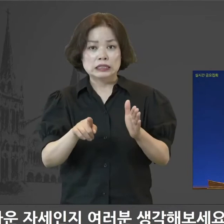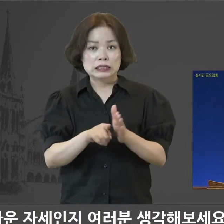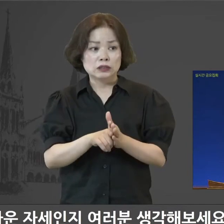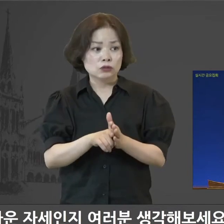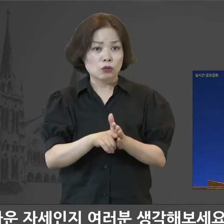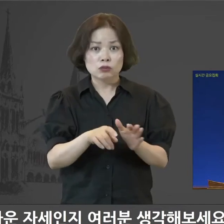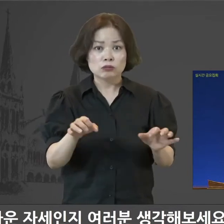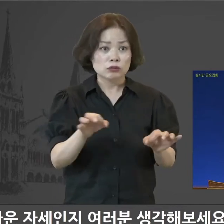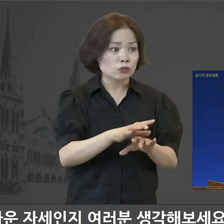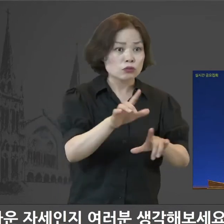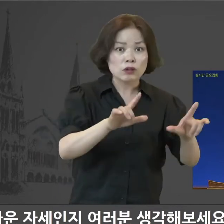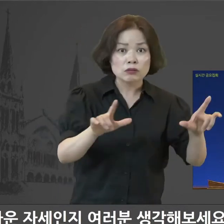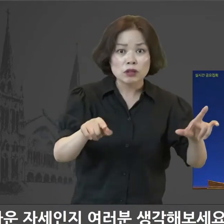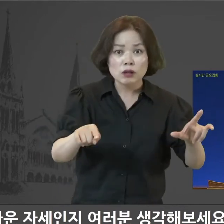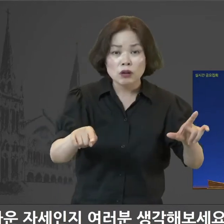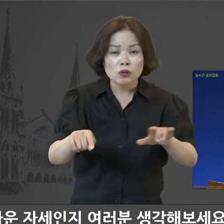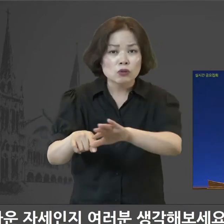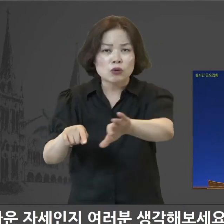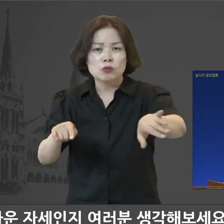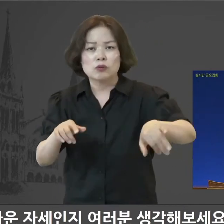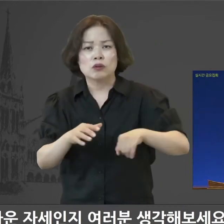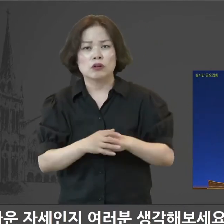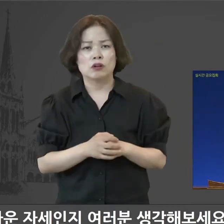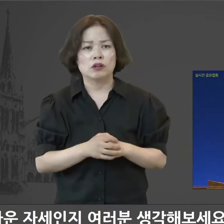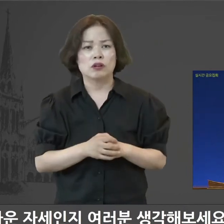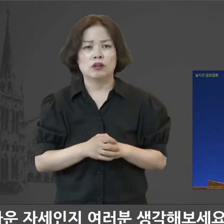상태입니다. 그러니까 여러분 잘 생각해 보세요.